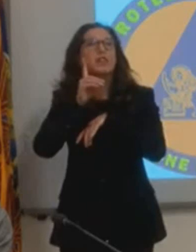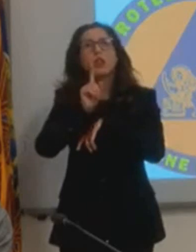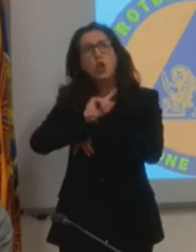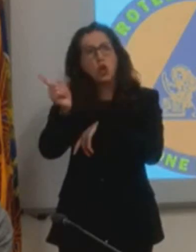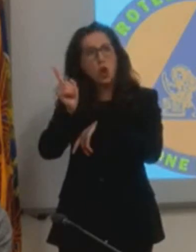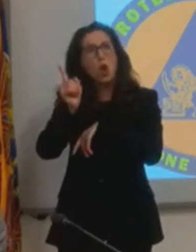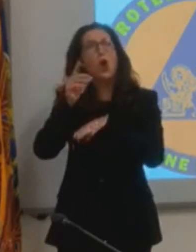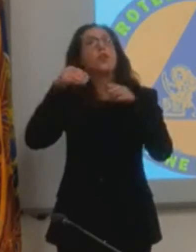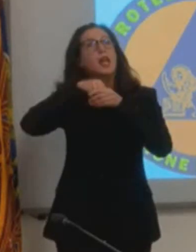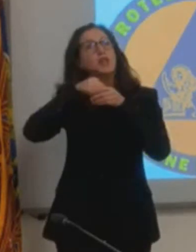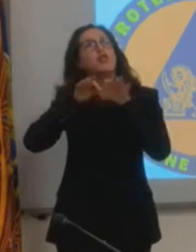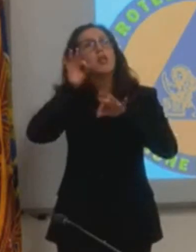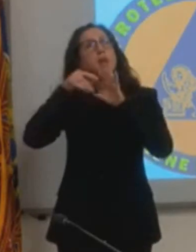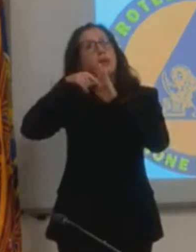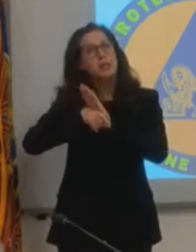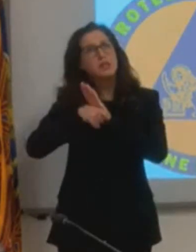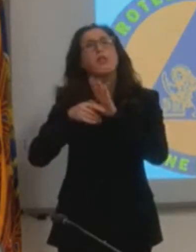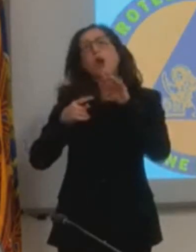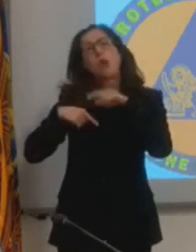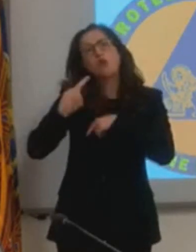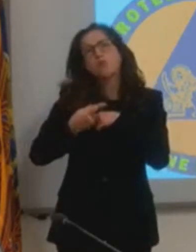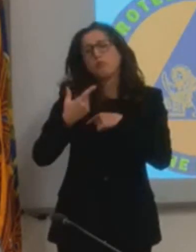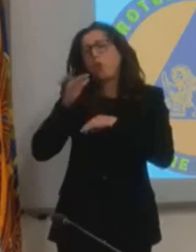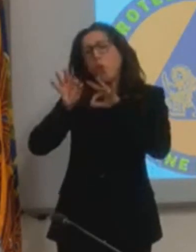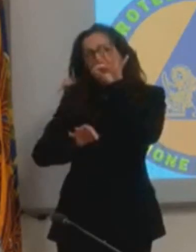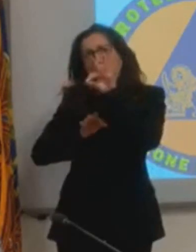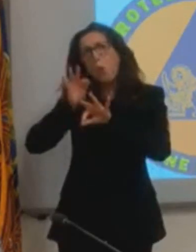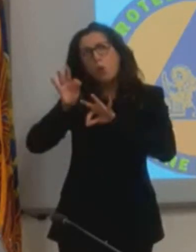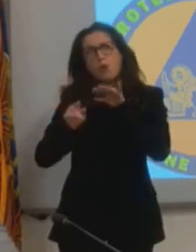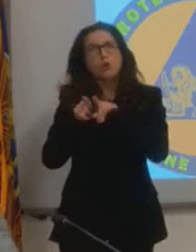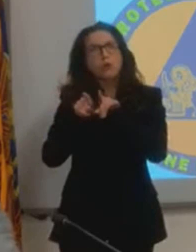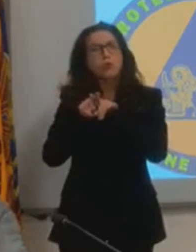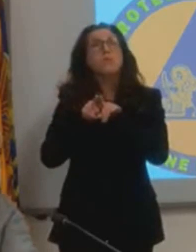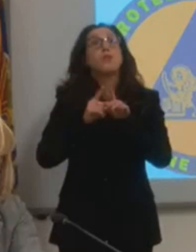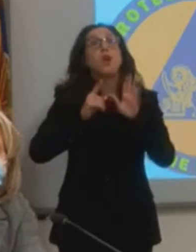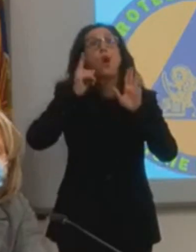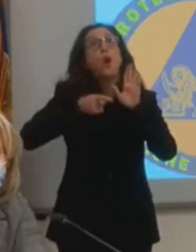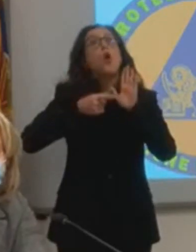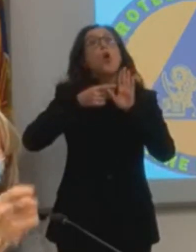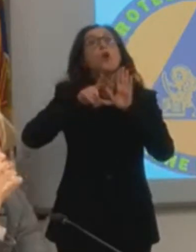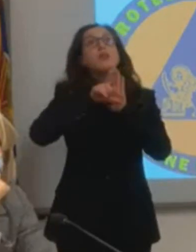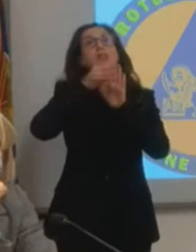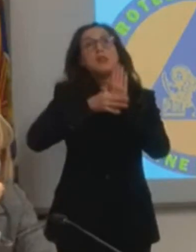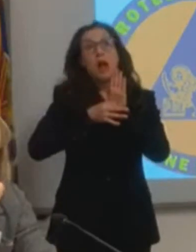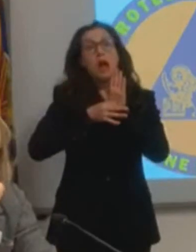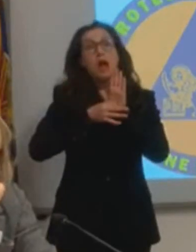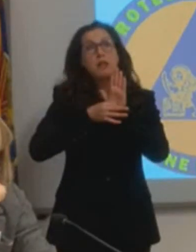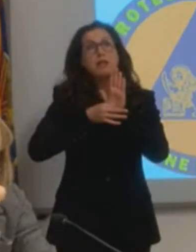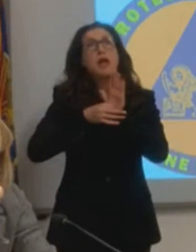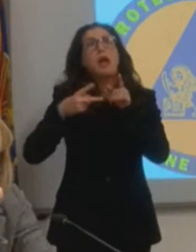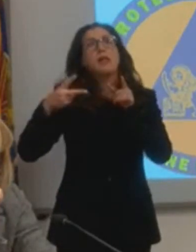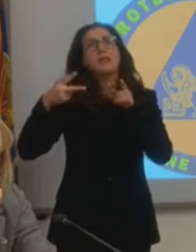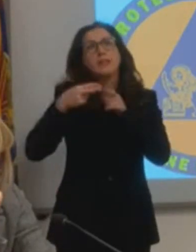che domani presenterò la nuova ordinanza non cambia nulla che sia scaduta ieri server e l'ordinanza nostra ha un'efficacia soprattutto e fine